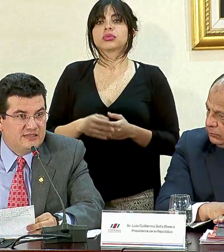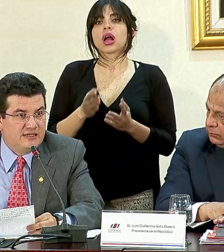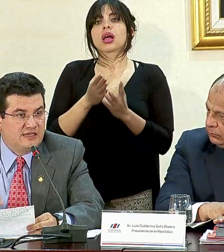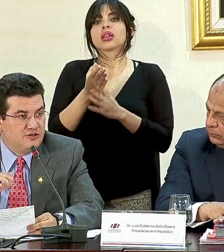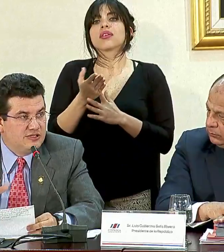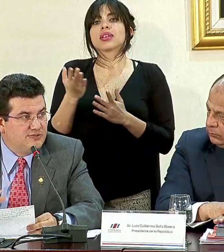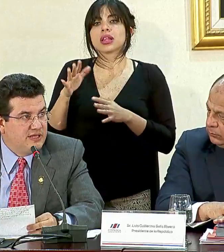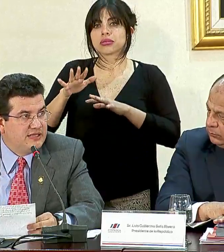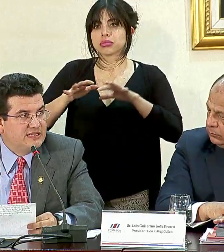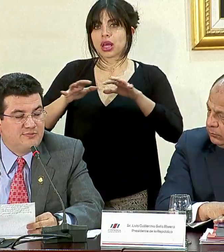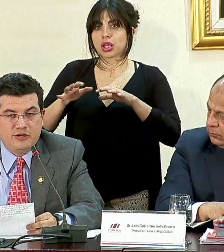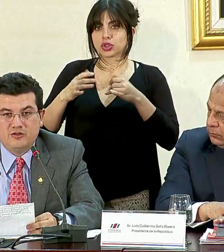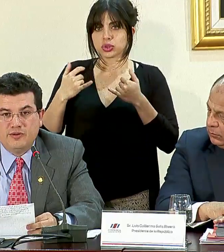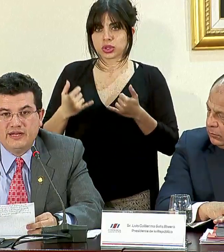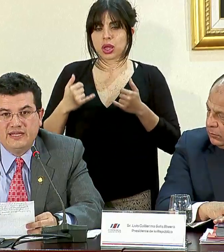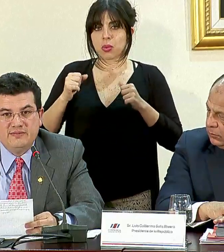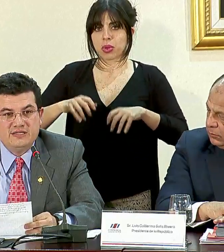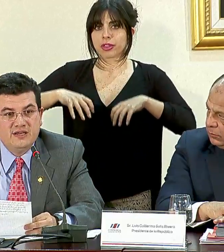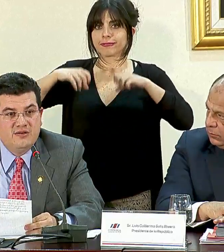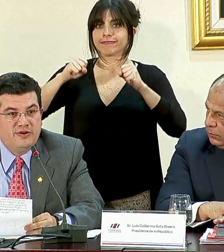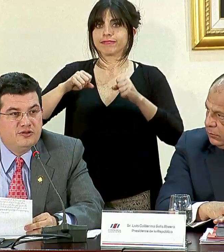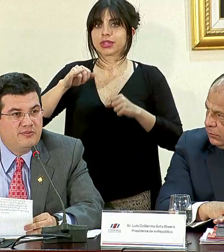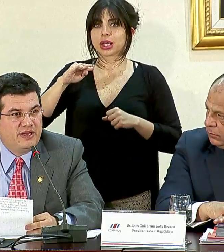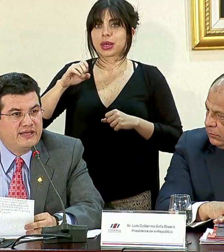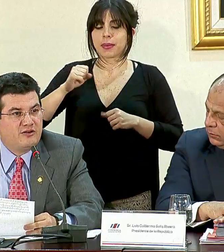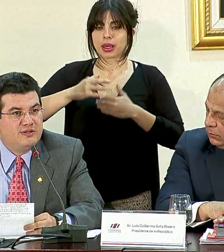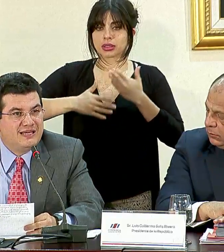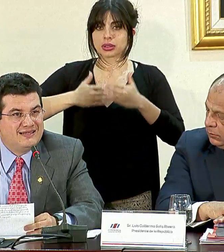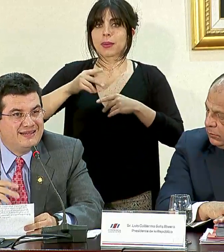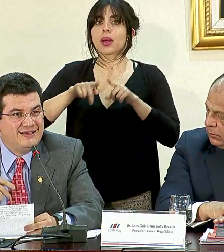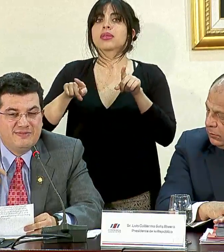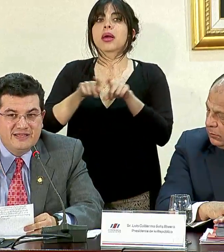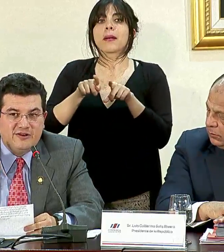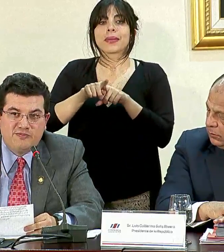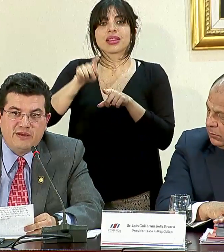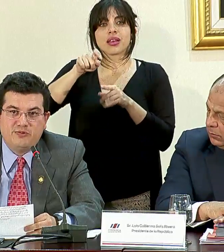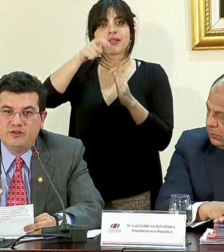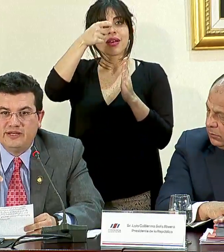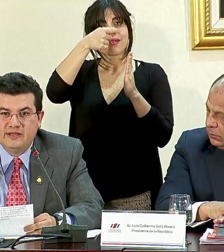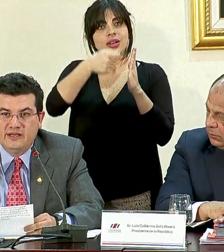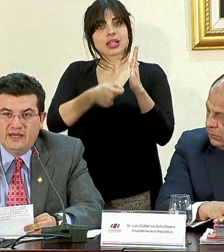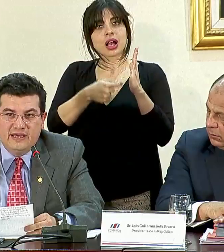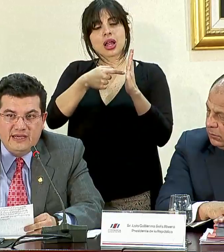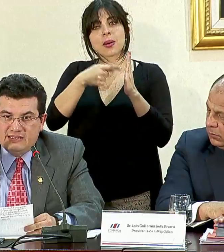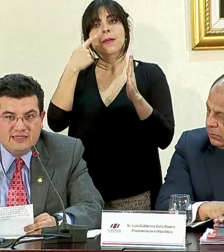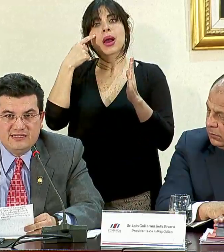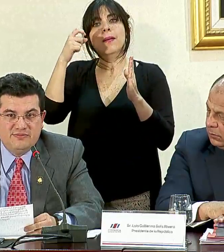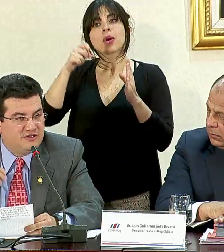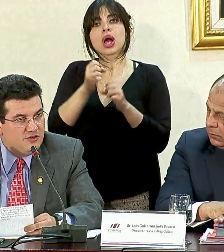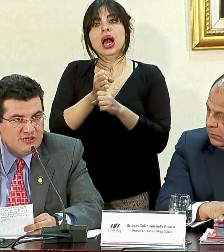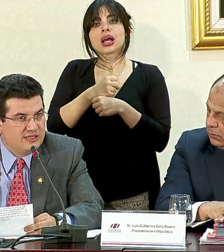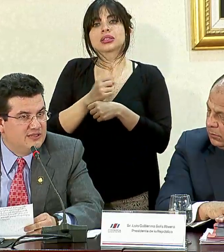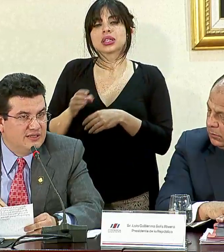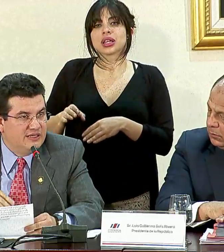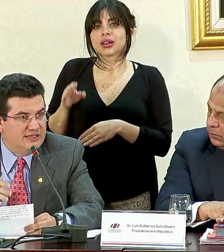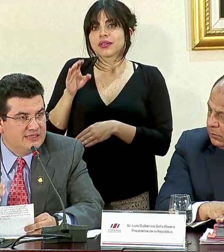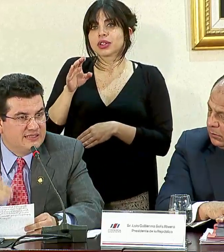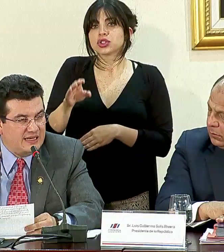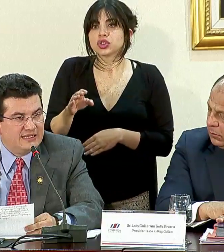través de las acciones inmediatas que puede tomar el IMAS, pero también hay que comenzar a hacer el inventario para poder hacer las